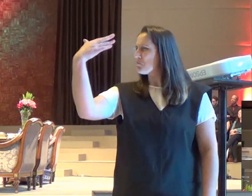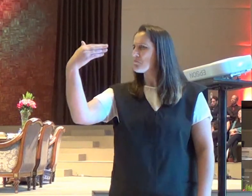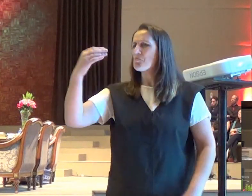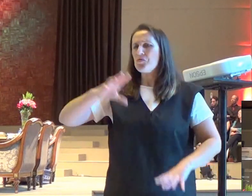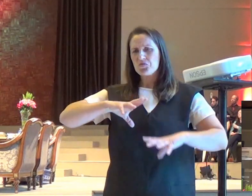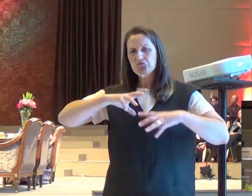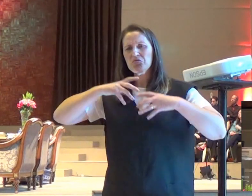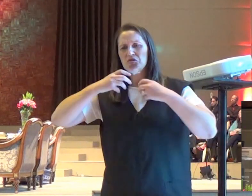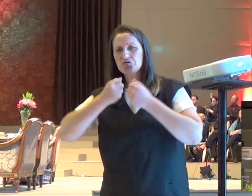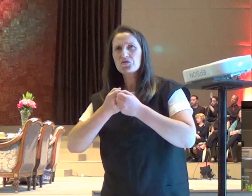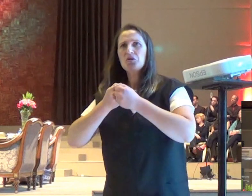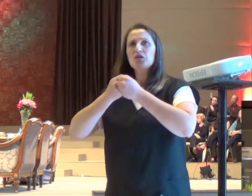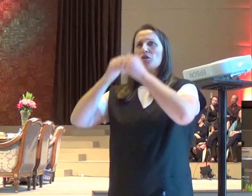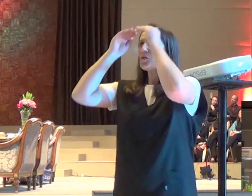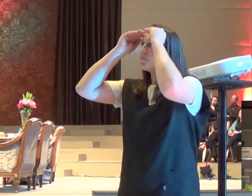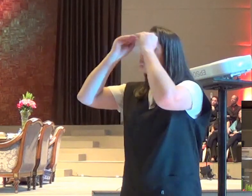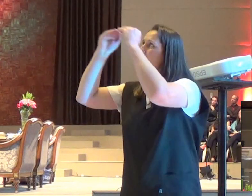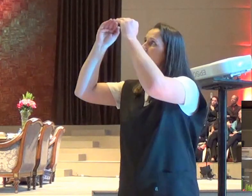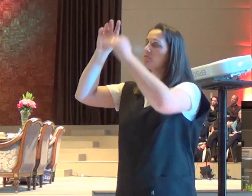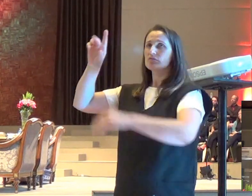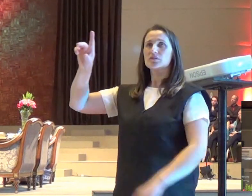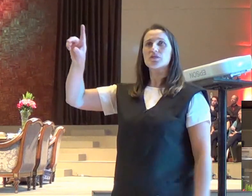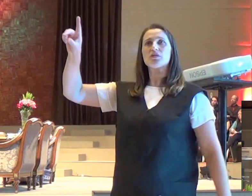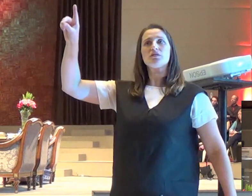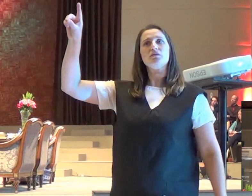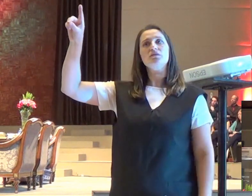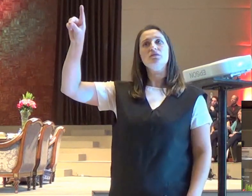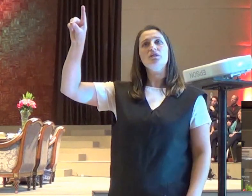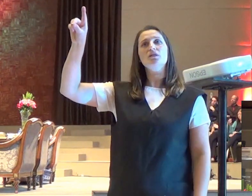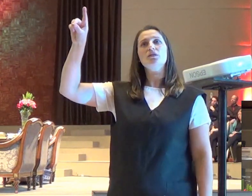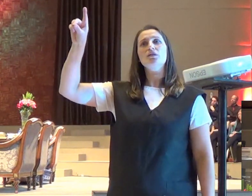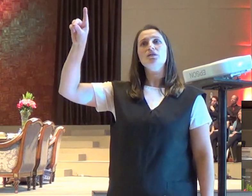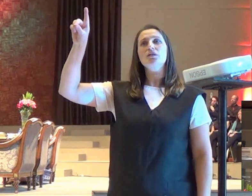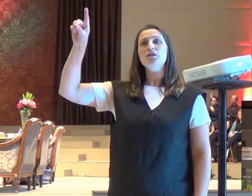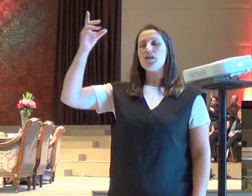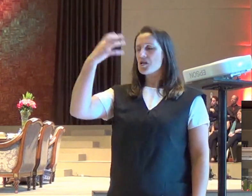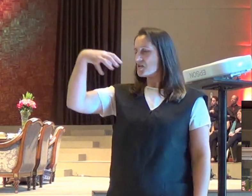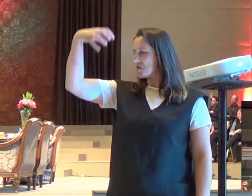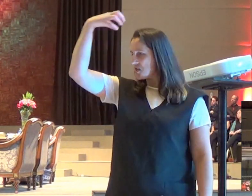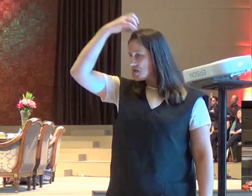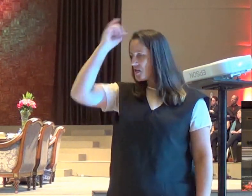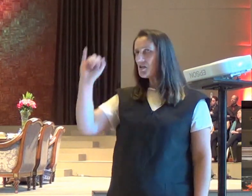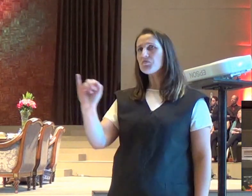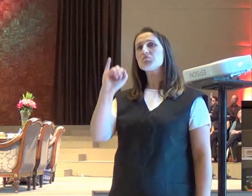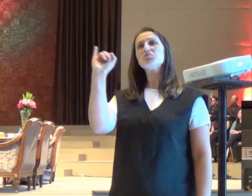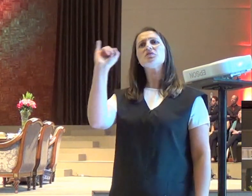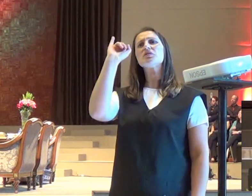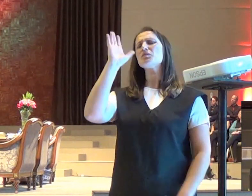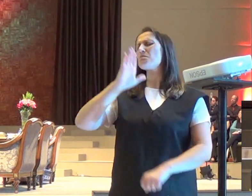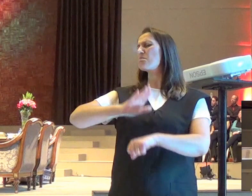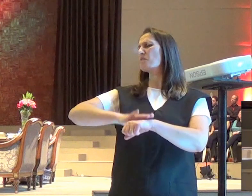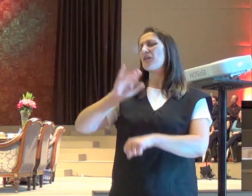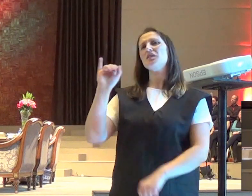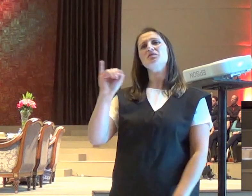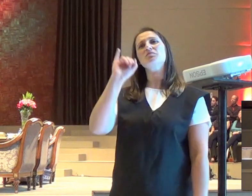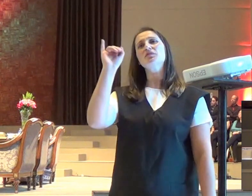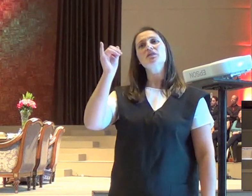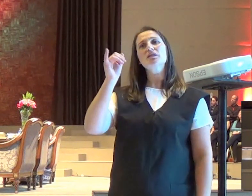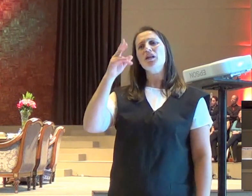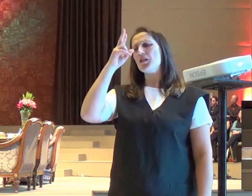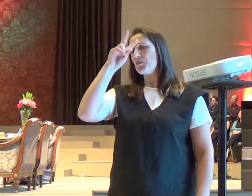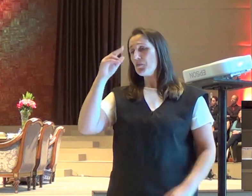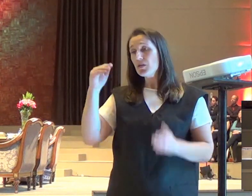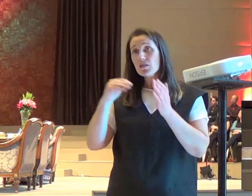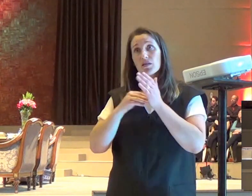pode dizer assim, uma vida de sucesso público, foi o rei que talvez seja mais lembrado até